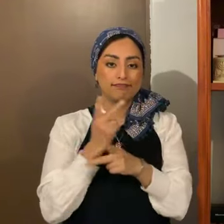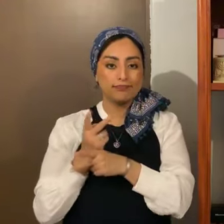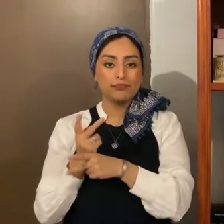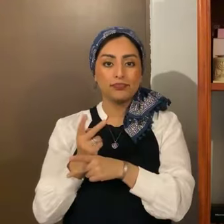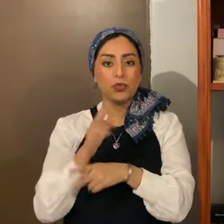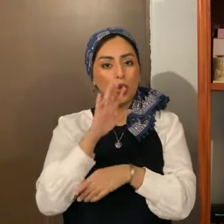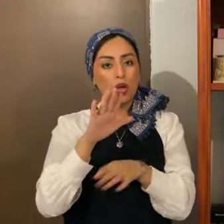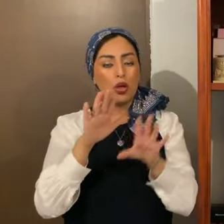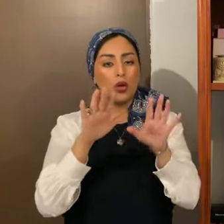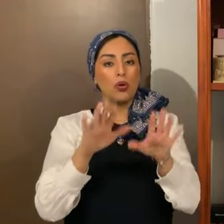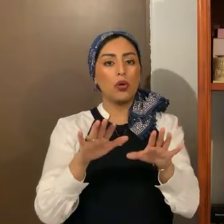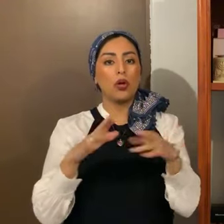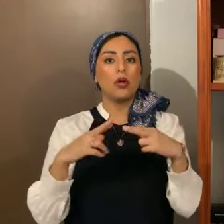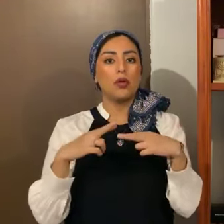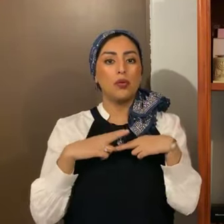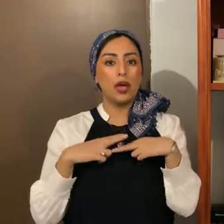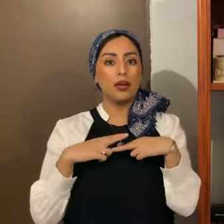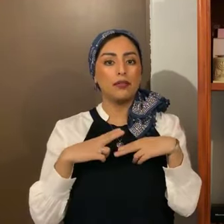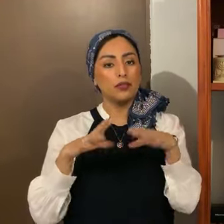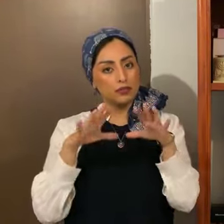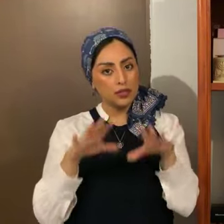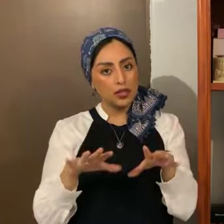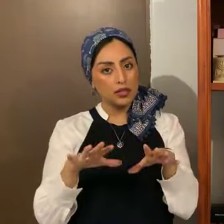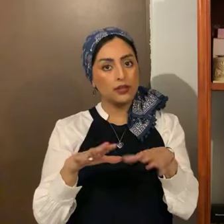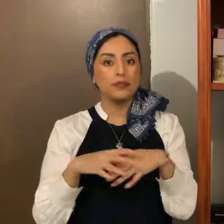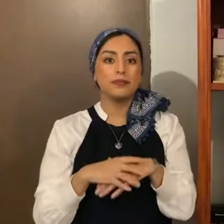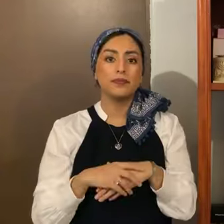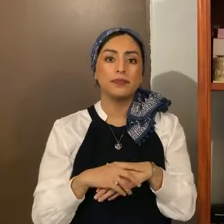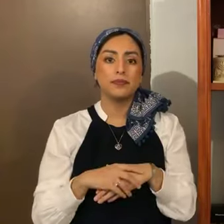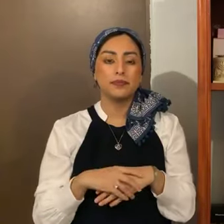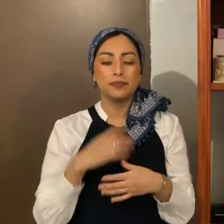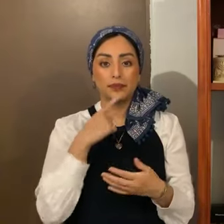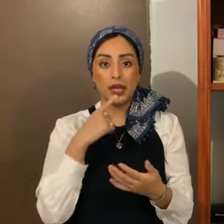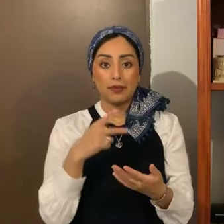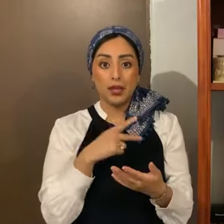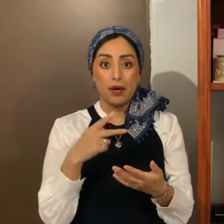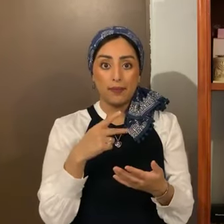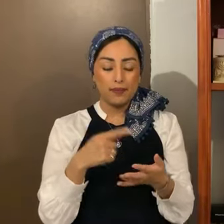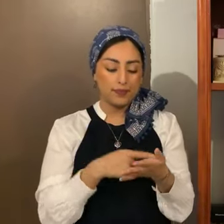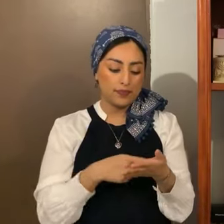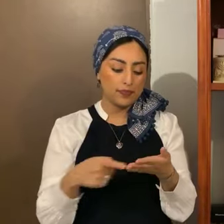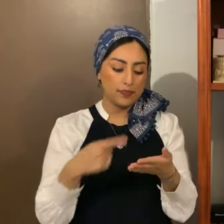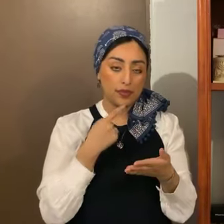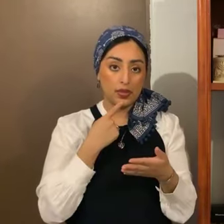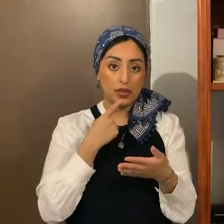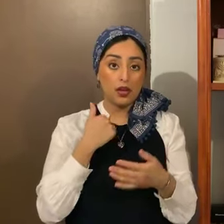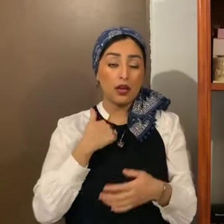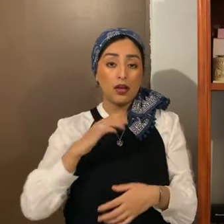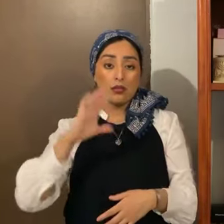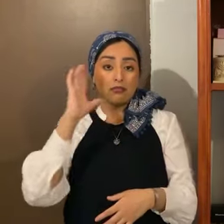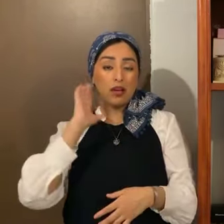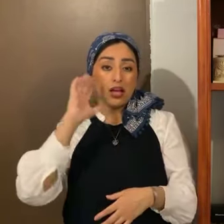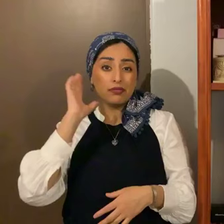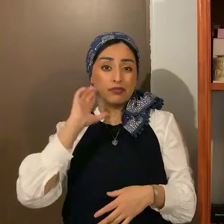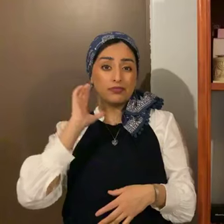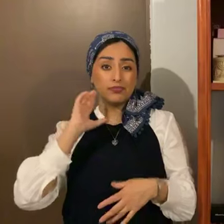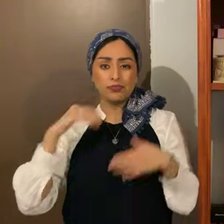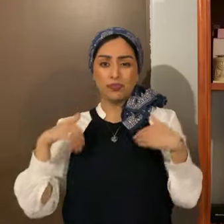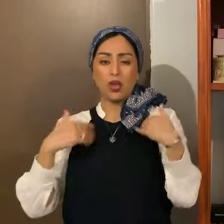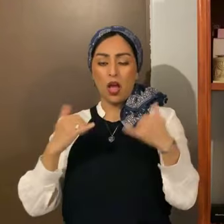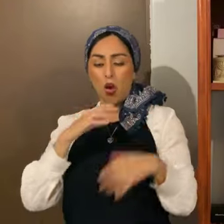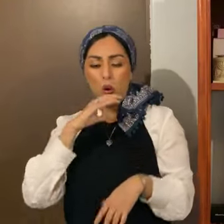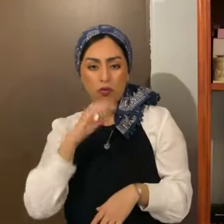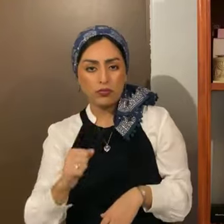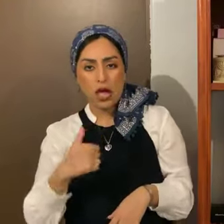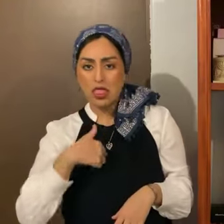que estés tranquilo después del tema de ayer, dice uno de los salmos: joven fui y he envejecido,